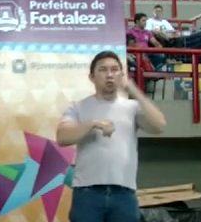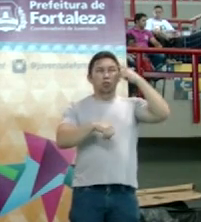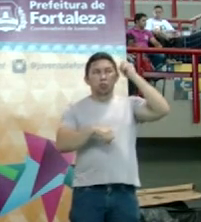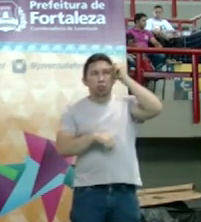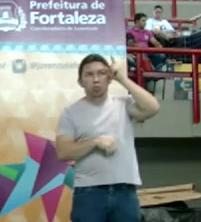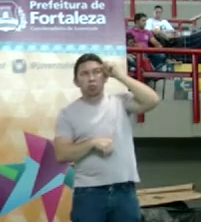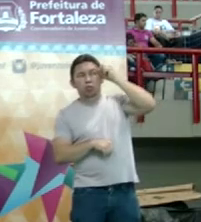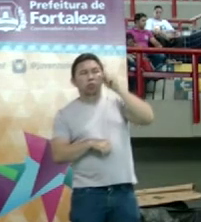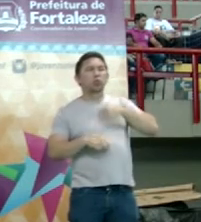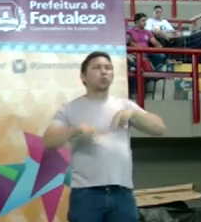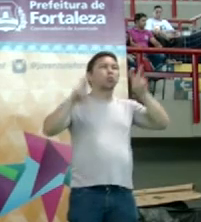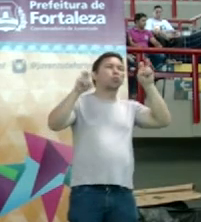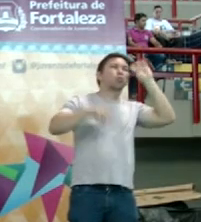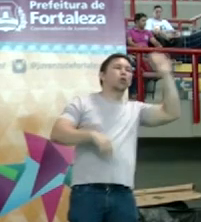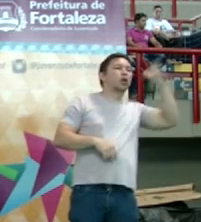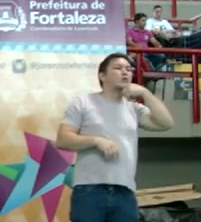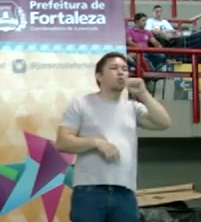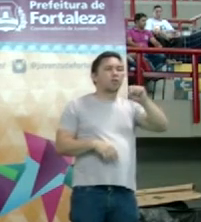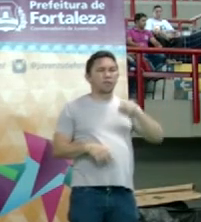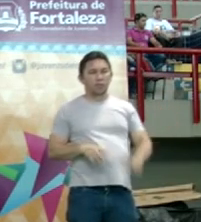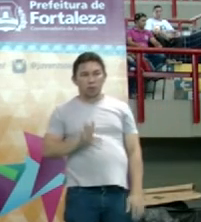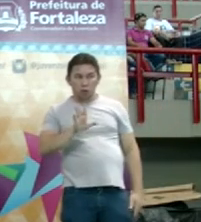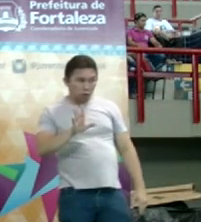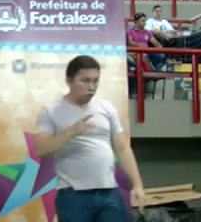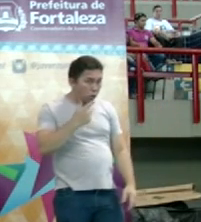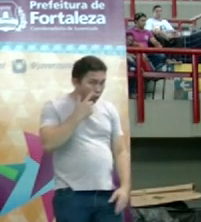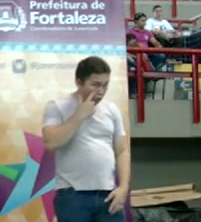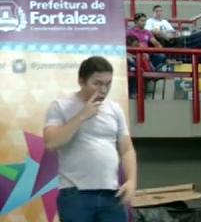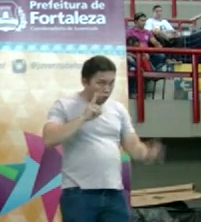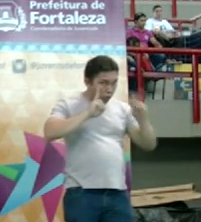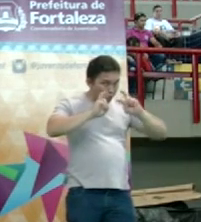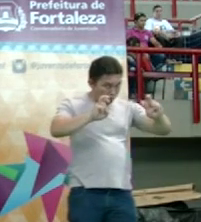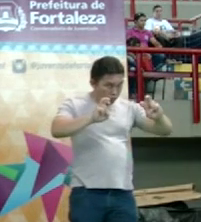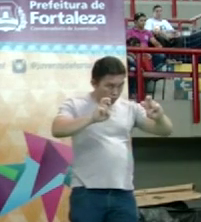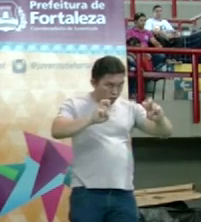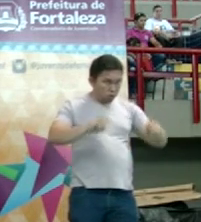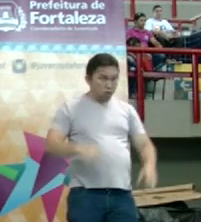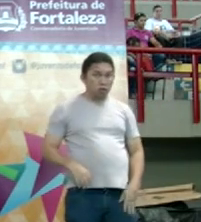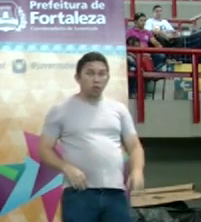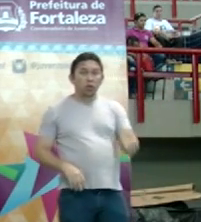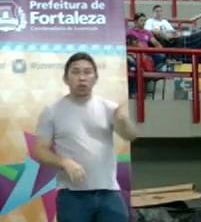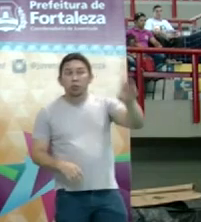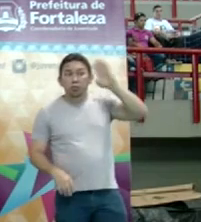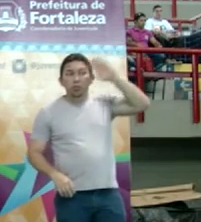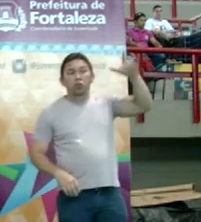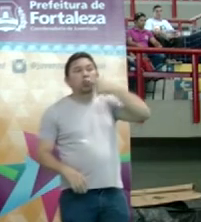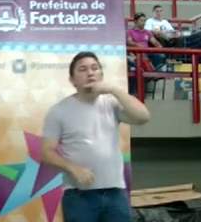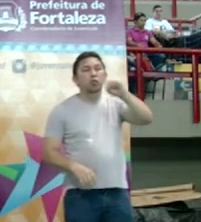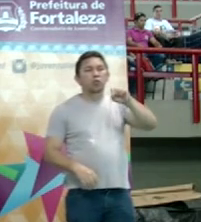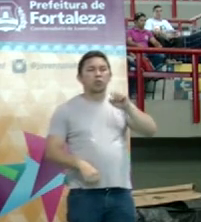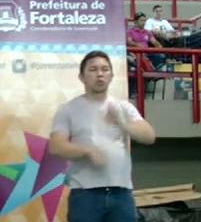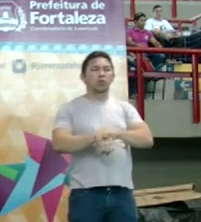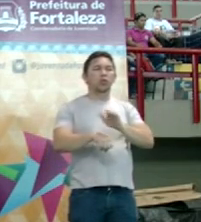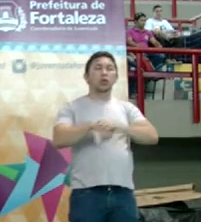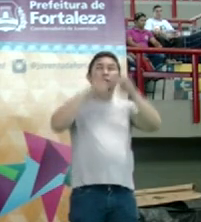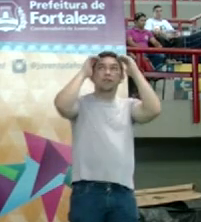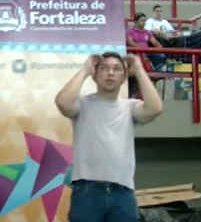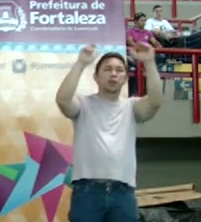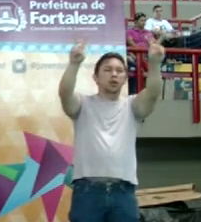em consideração o quê? Pessoal, essa dica é quente. Você deve levar em consideração o